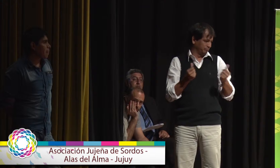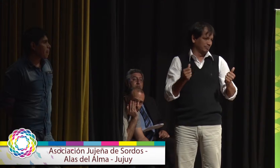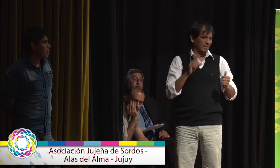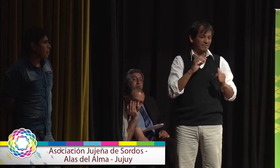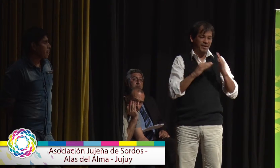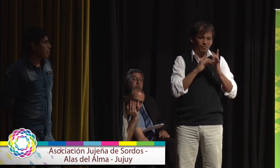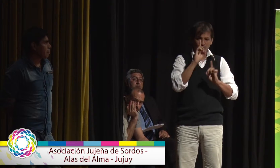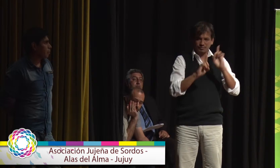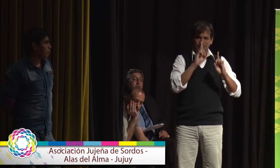definir.